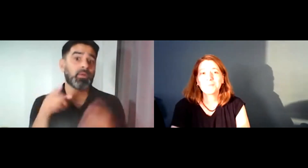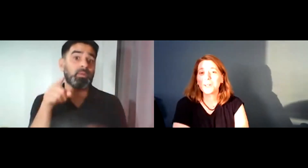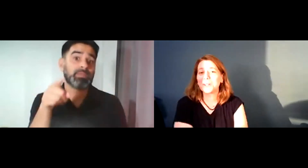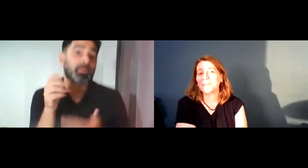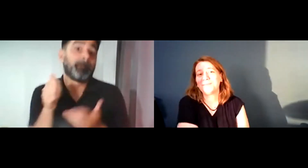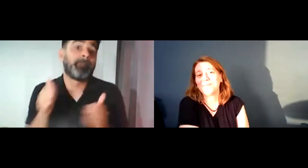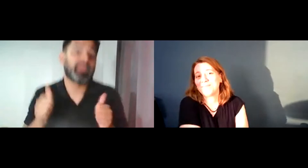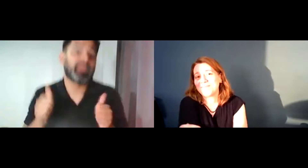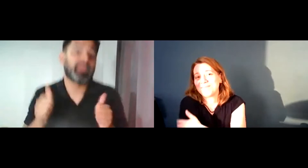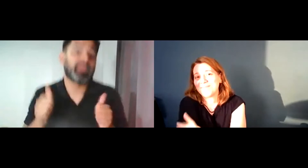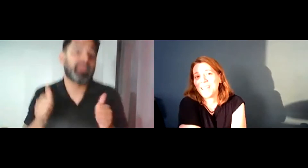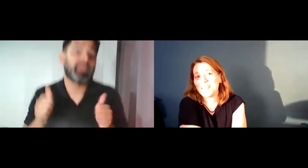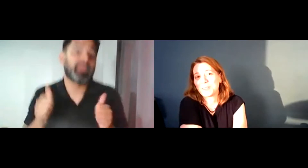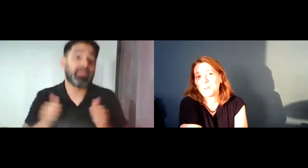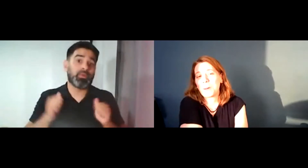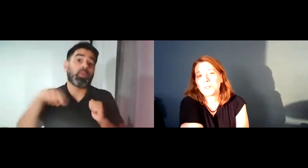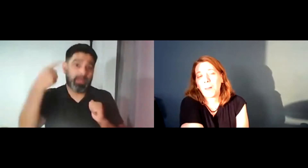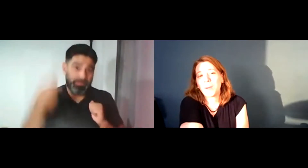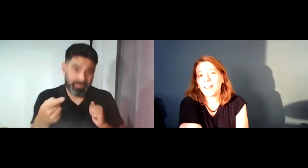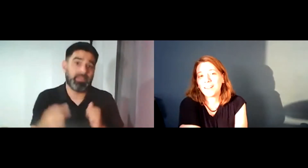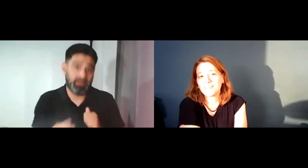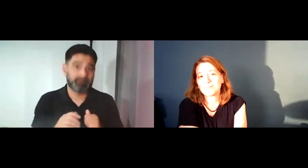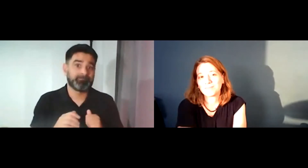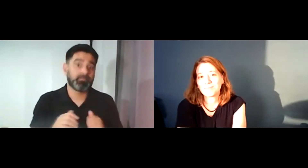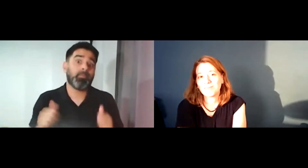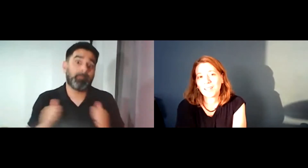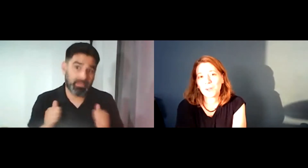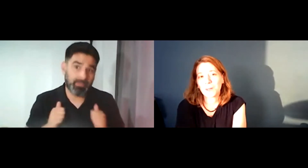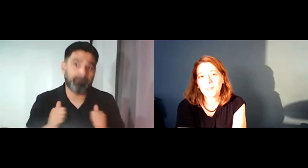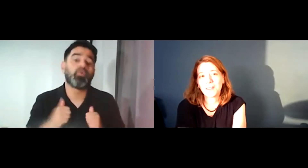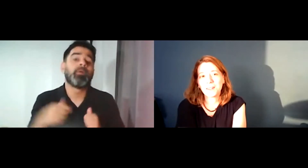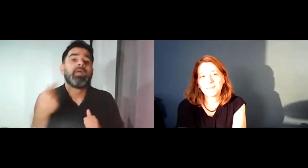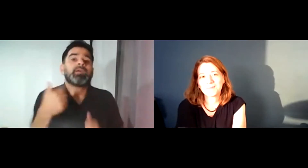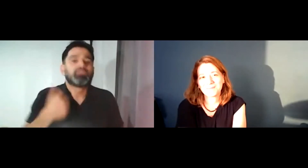Bueno, esto, vamos a esperar el año que viene.